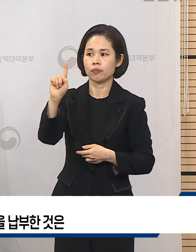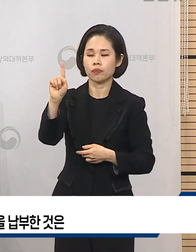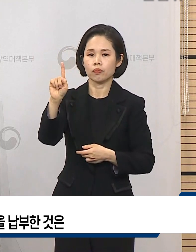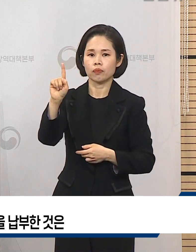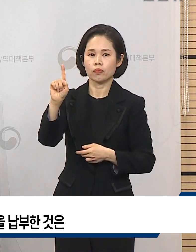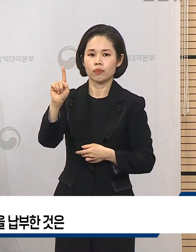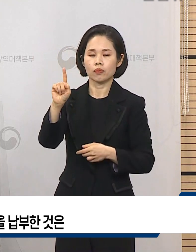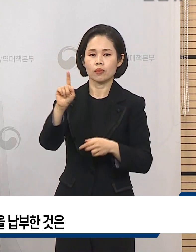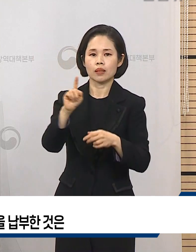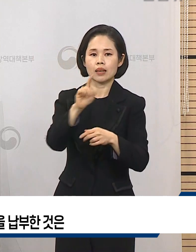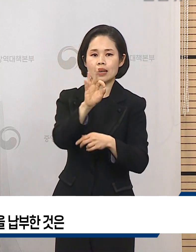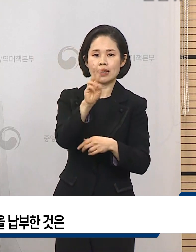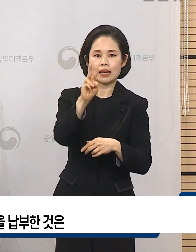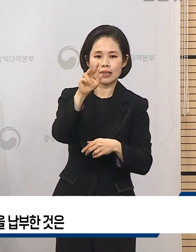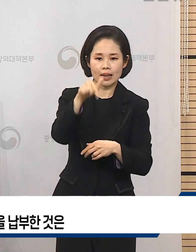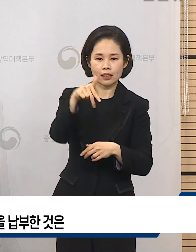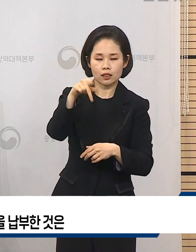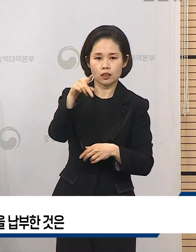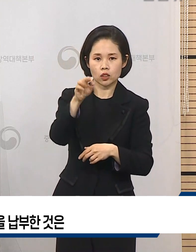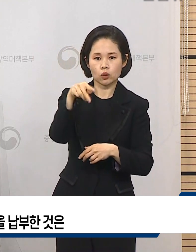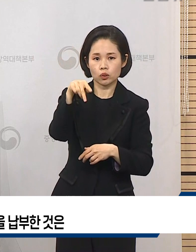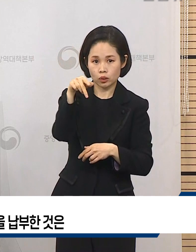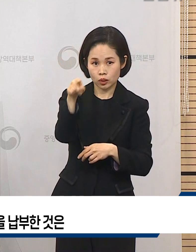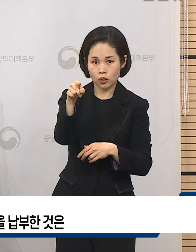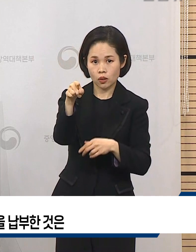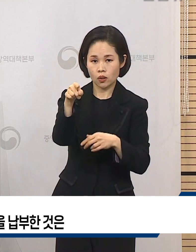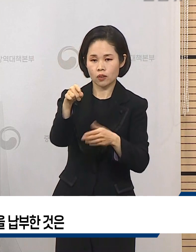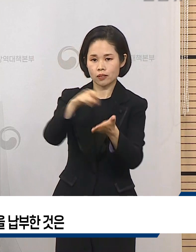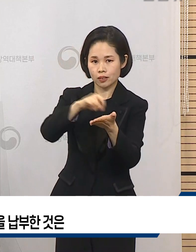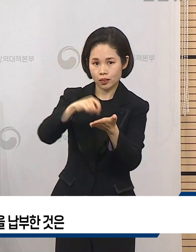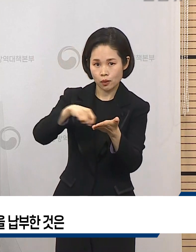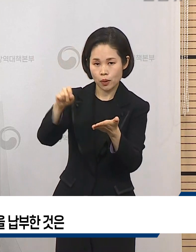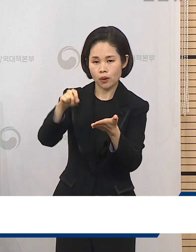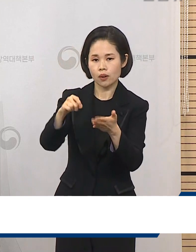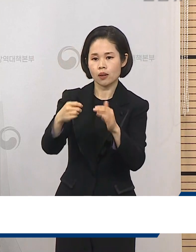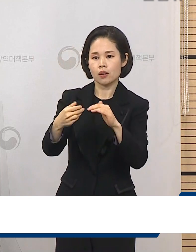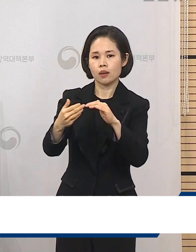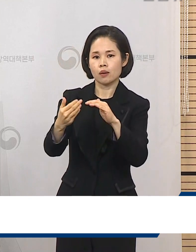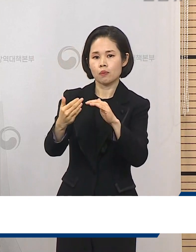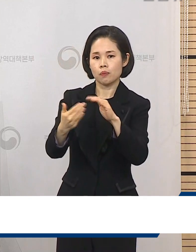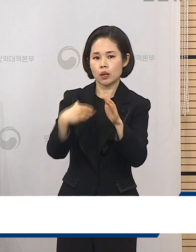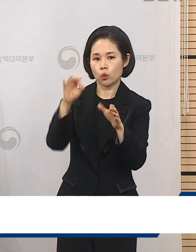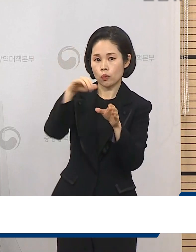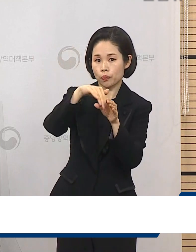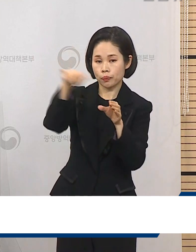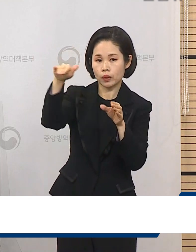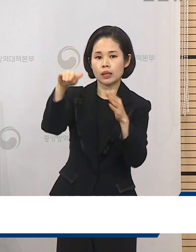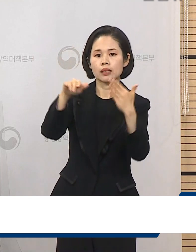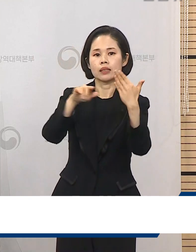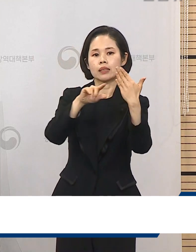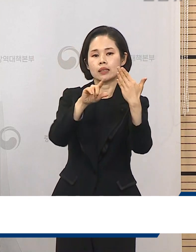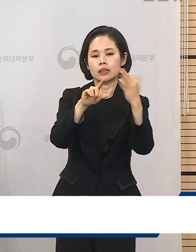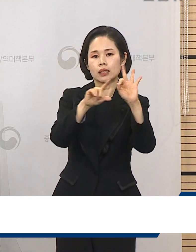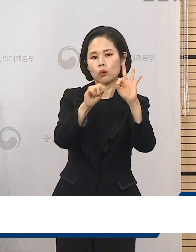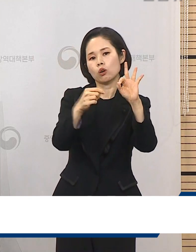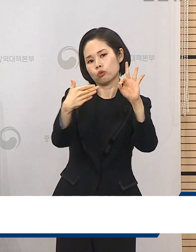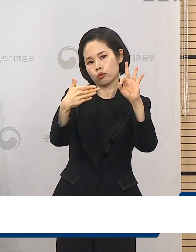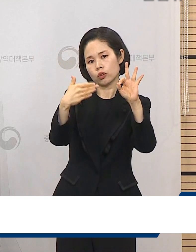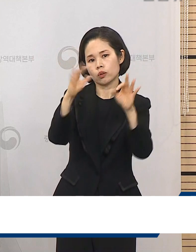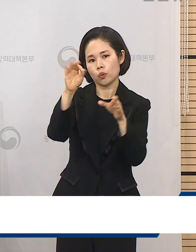약정서 와 약정서에 된 서명과 선납금 을 납부한 것은 10월 9일날 이미 납부를 하고 서명을 해